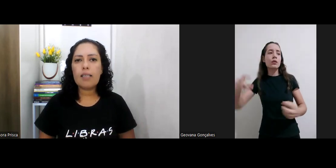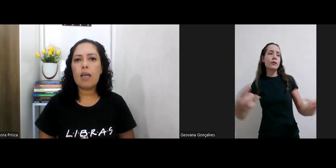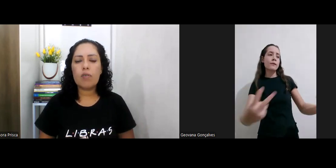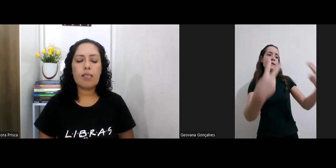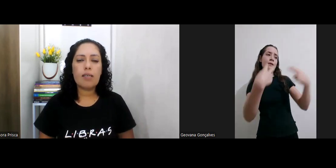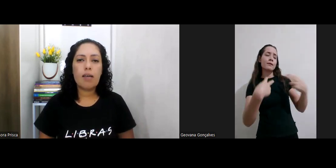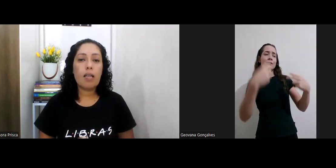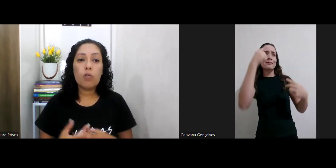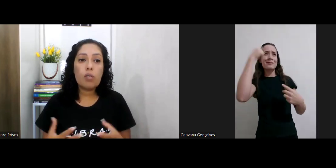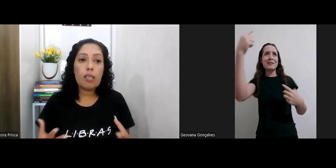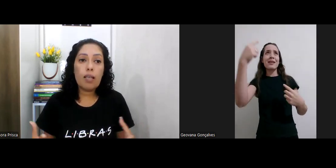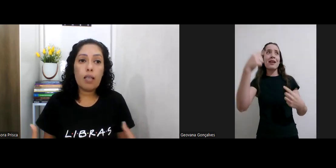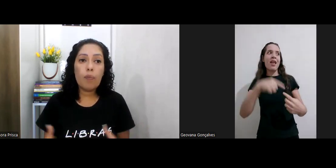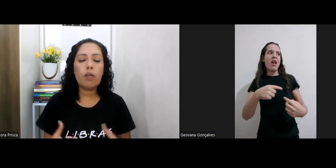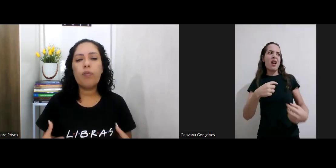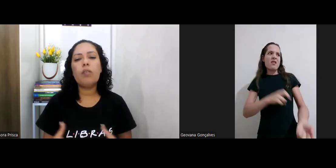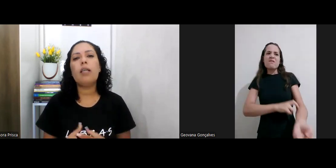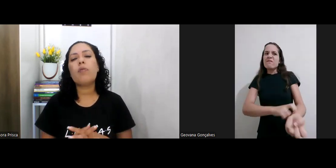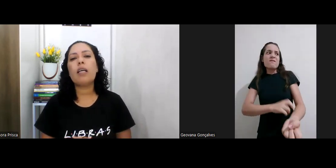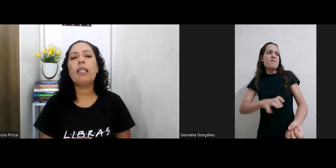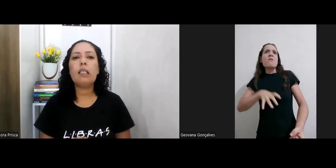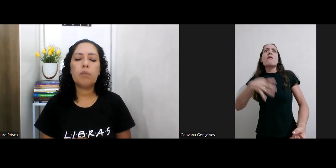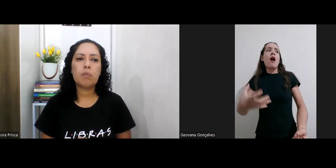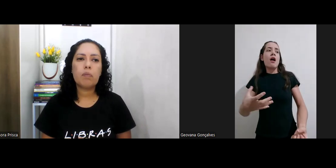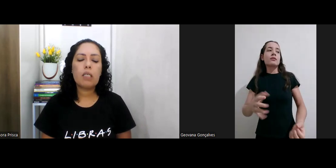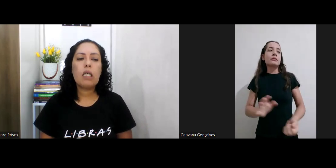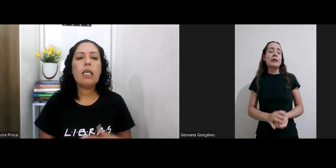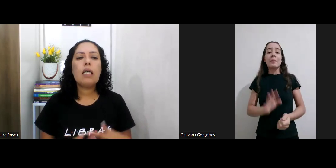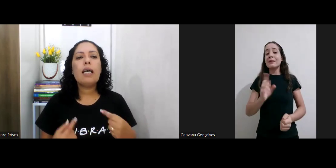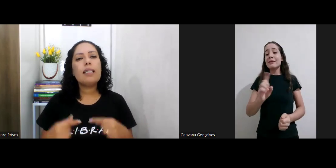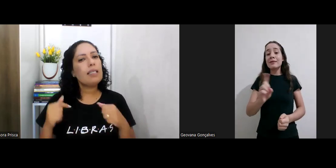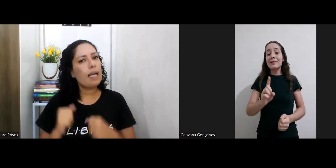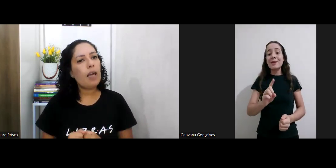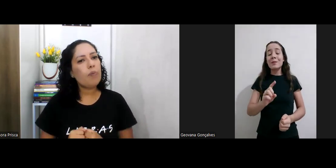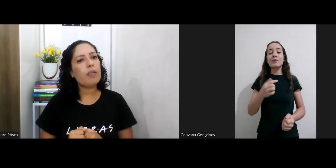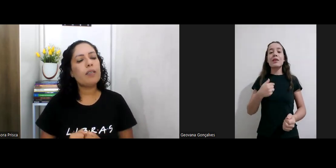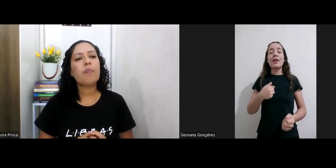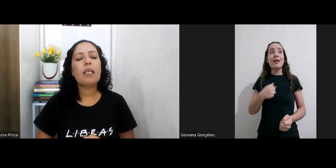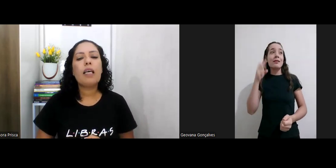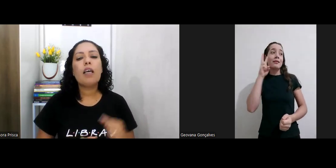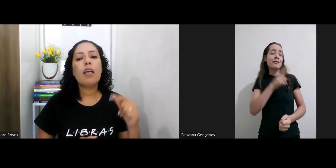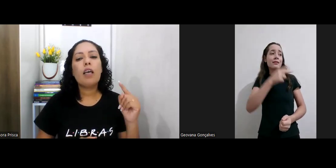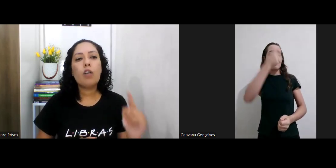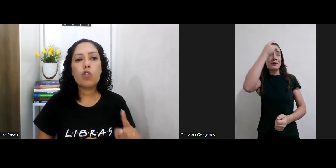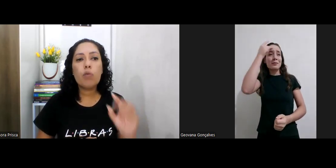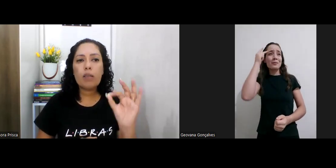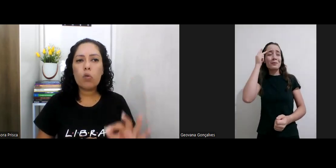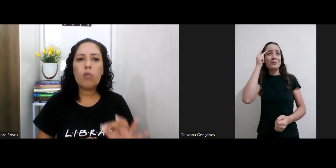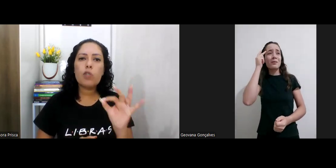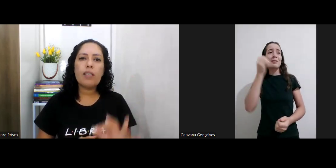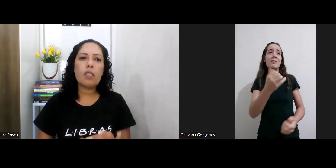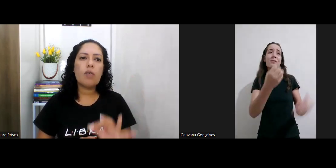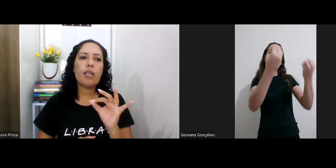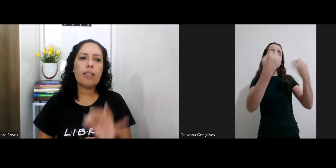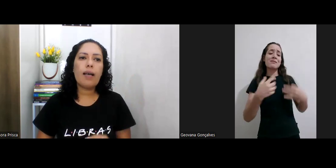era uma crise nervosa. Ela não conseguia entender por que que o filho dela ia ficar ali. E aí, nessa época, eu tinha uma